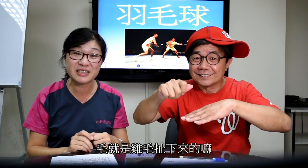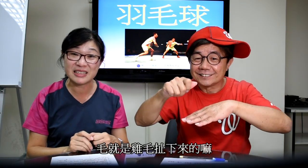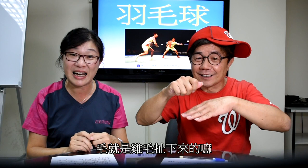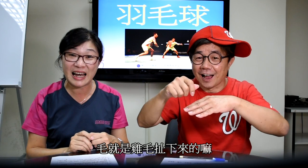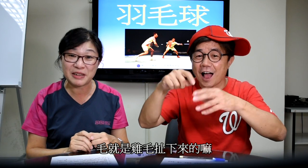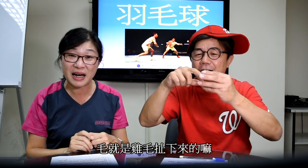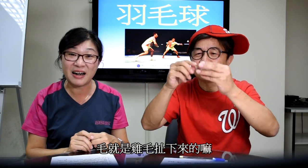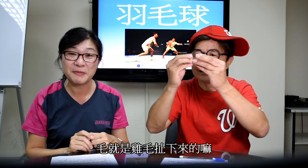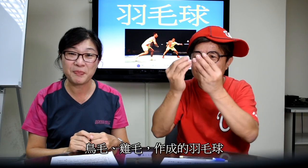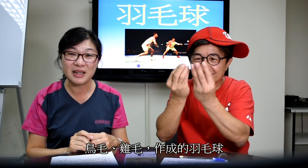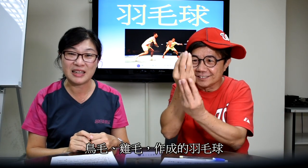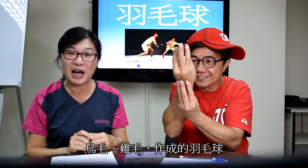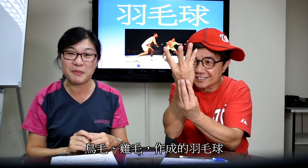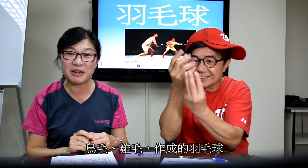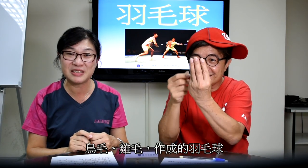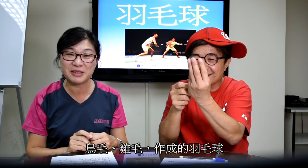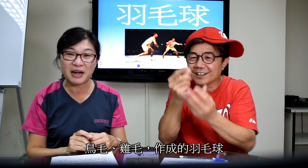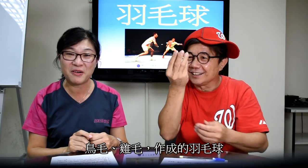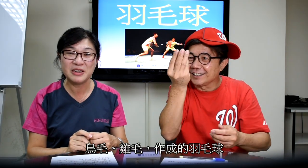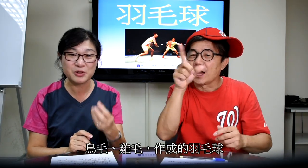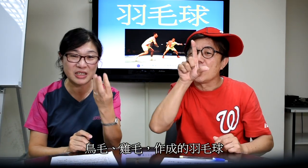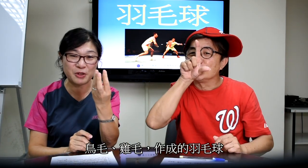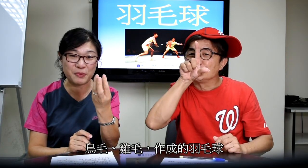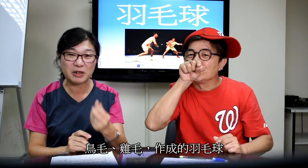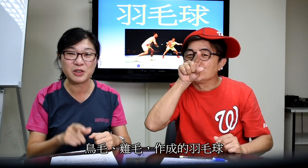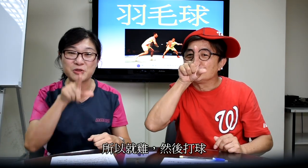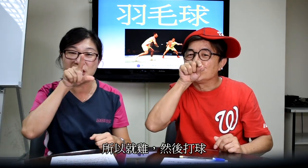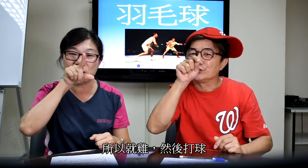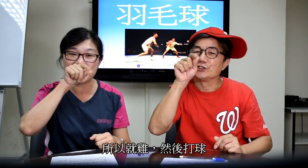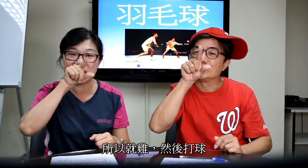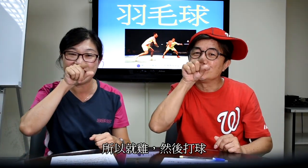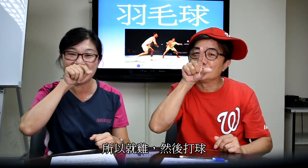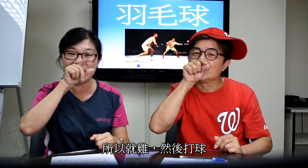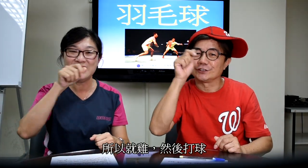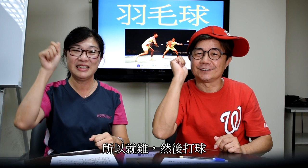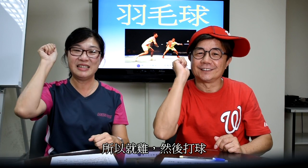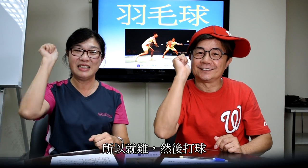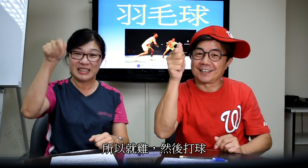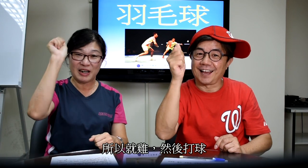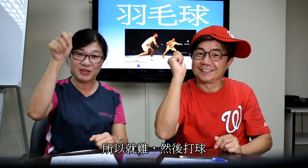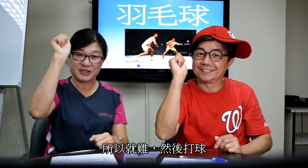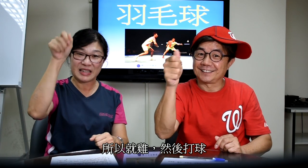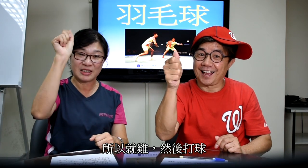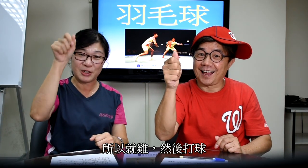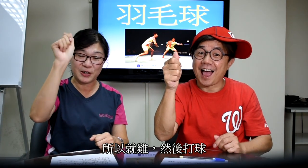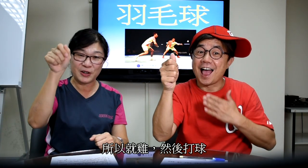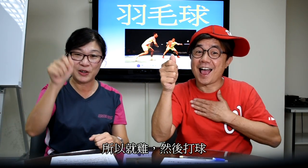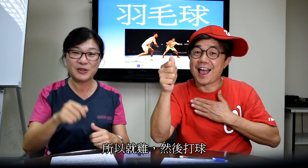下来的嘛，哈，鸟毛、鸡毛做成的羽毛球，所以就有鸡，然后打球，知